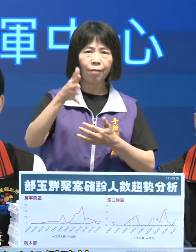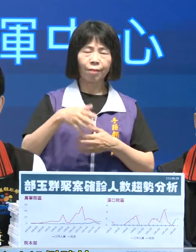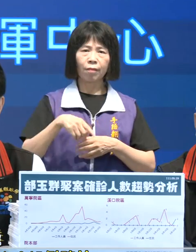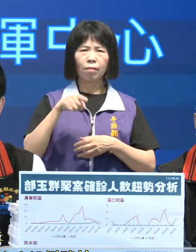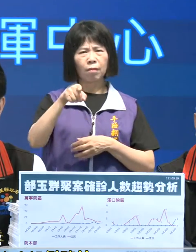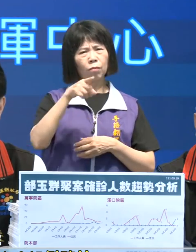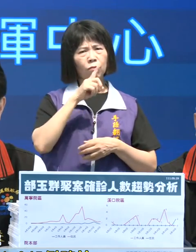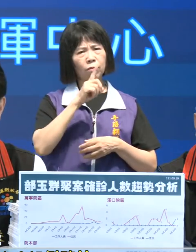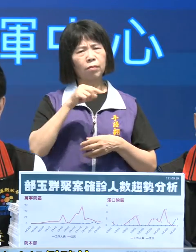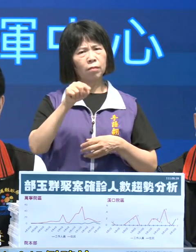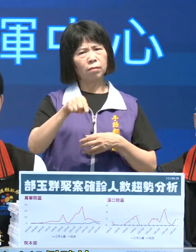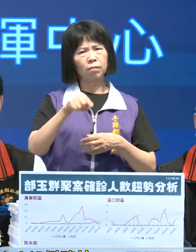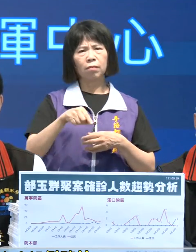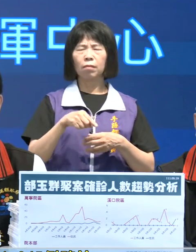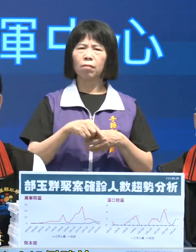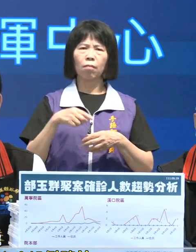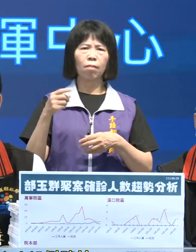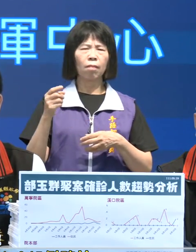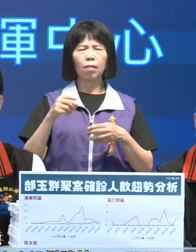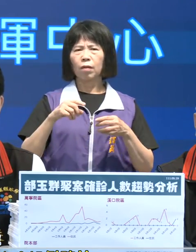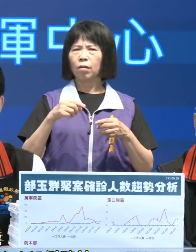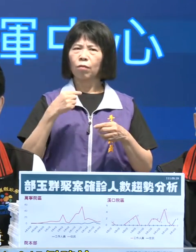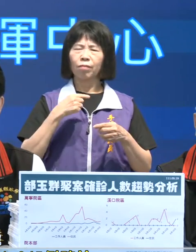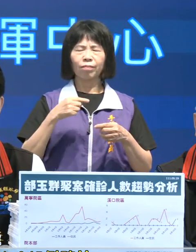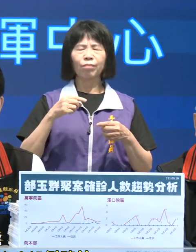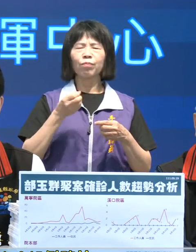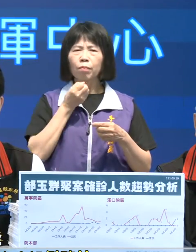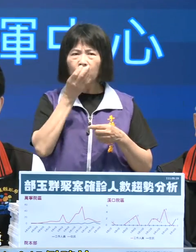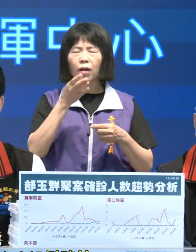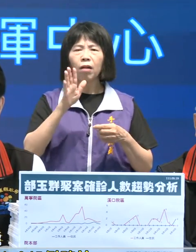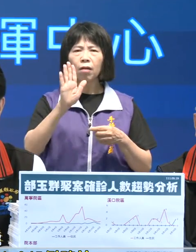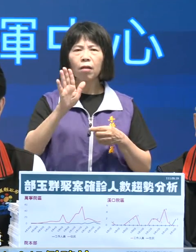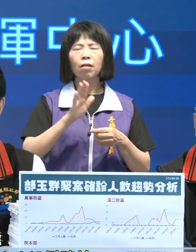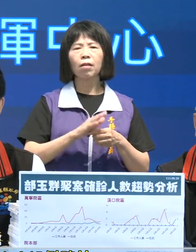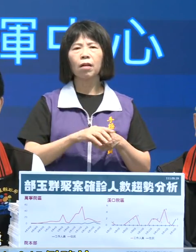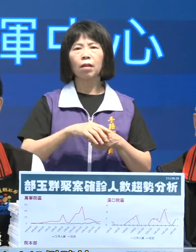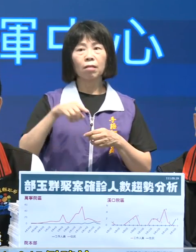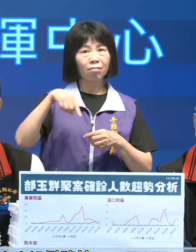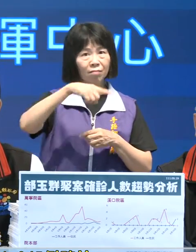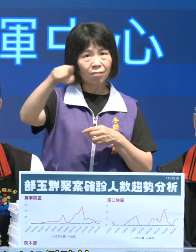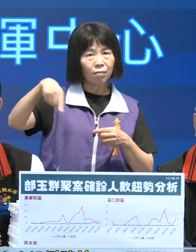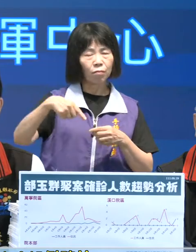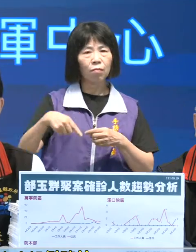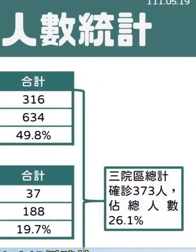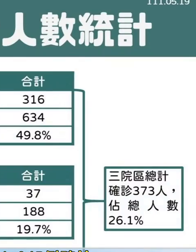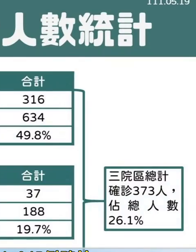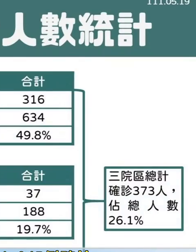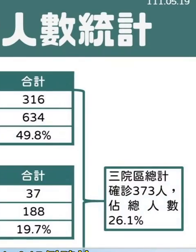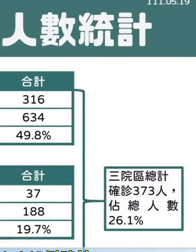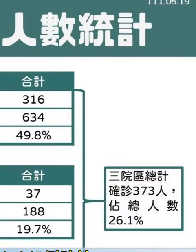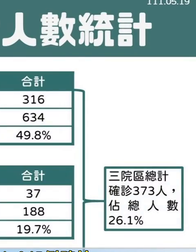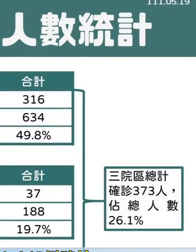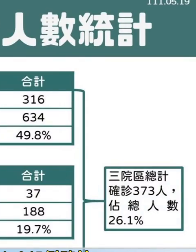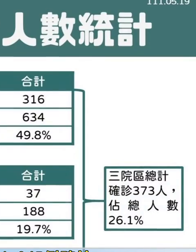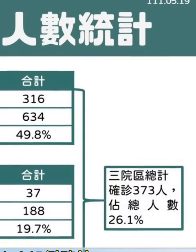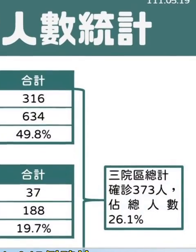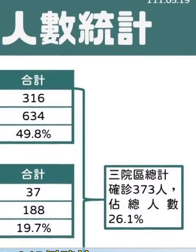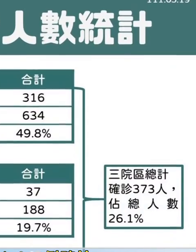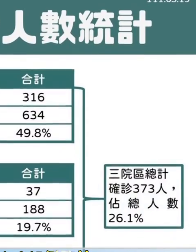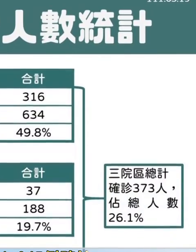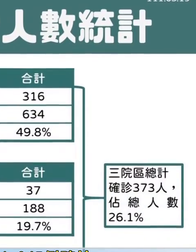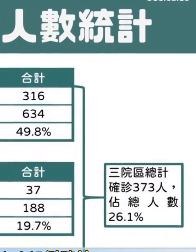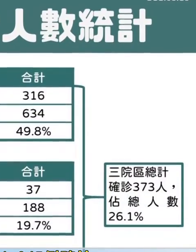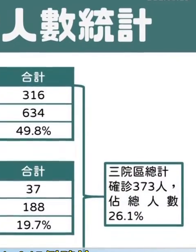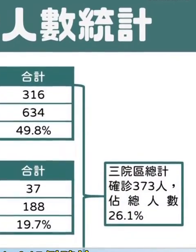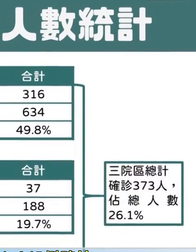当然我们还是正面的面对啊，但是我想对他们团队来讲也是很大的影响。那到目前为止呢，可以看